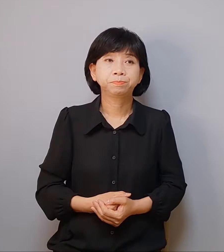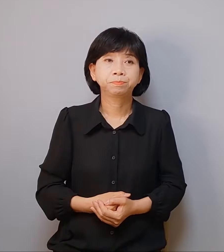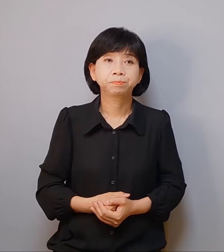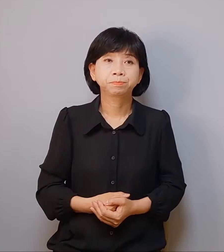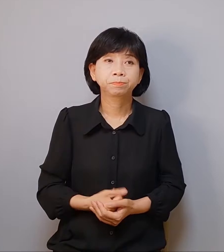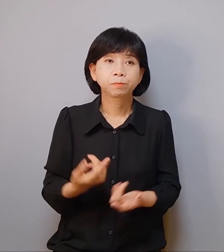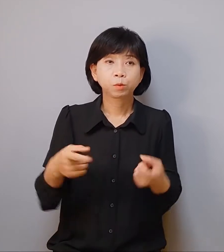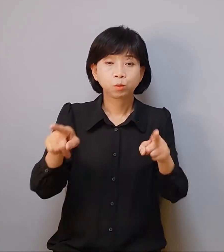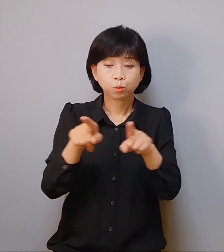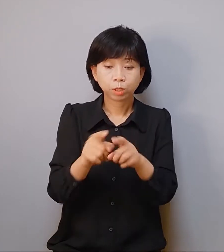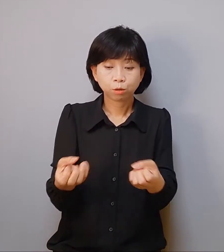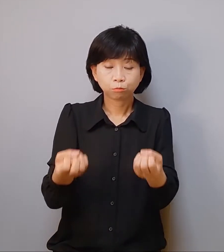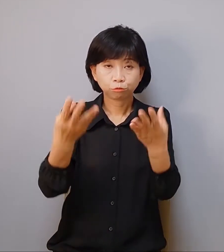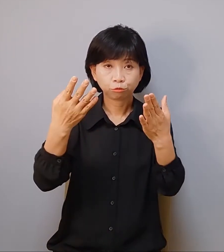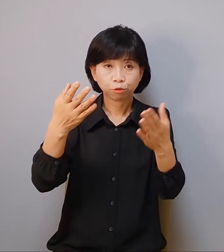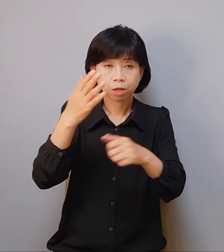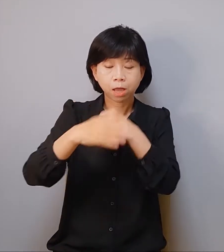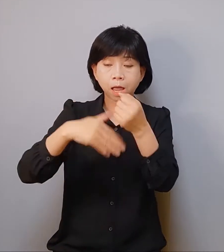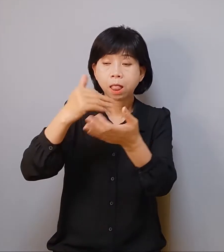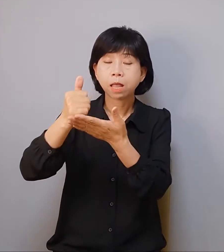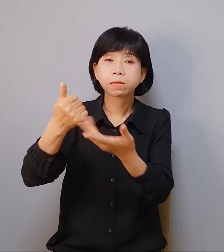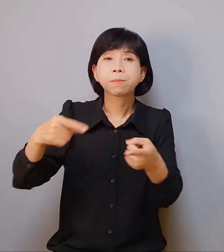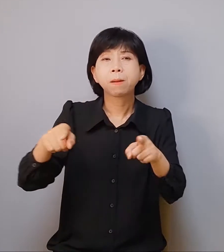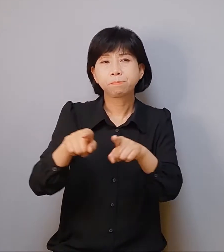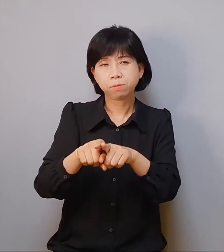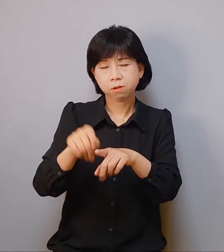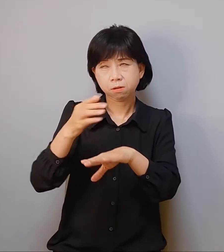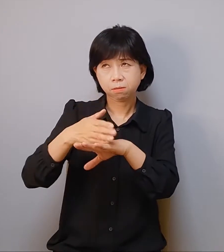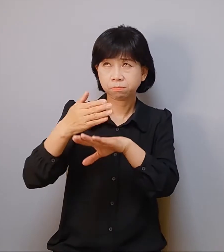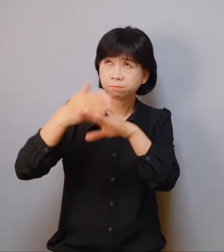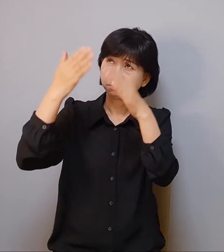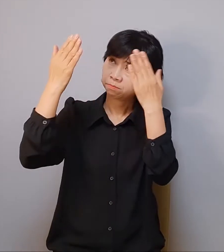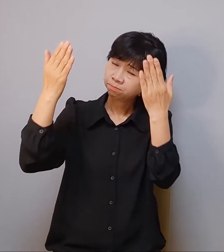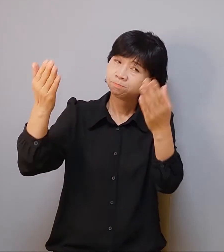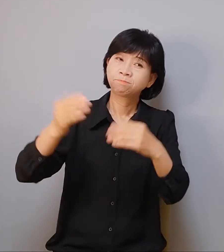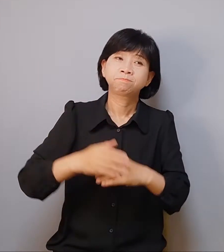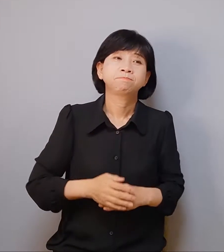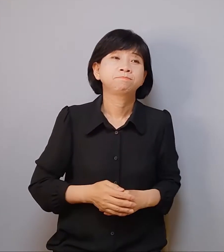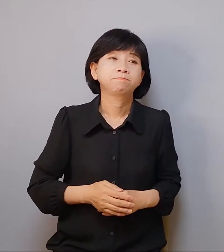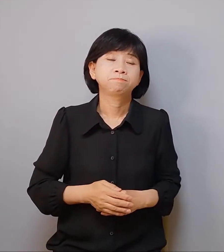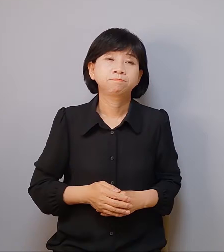투게더 축제 가운데 함께하신 하나님 감사합니다.